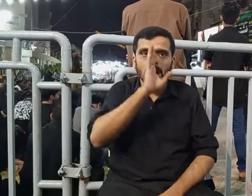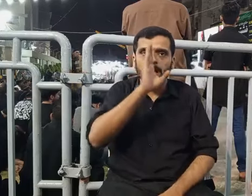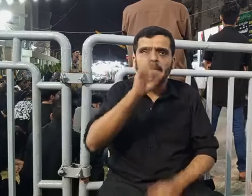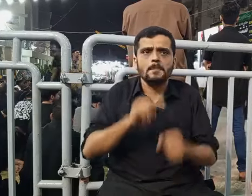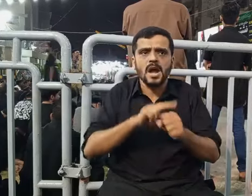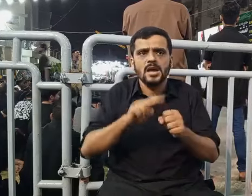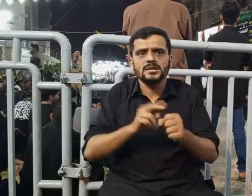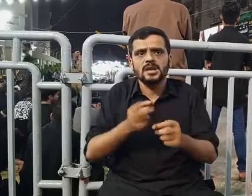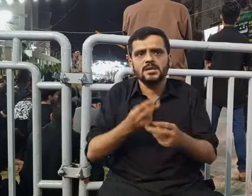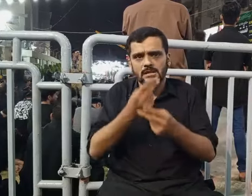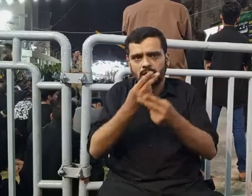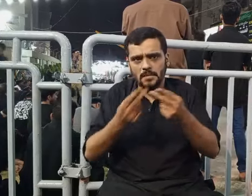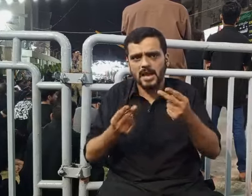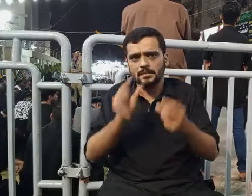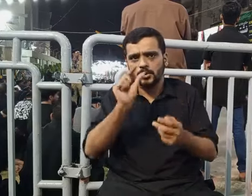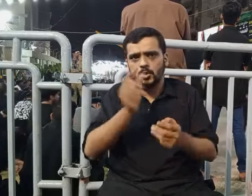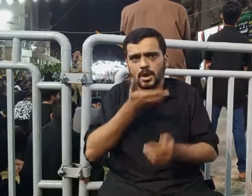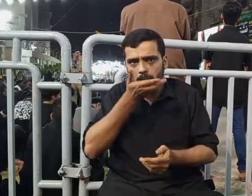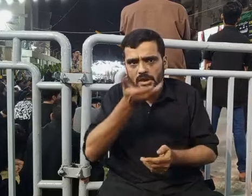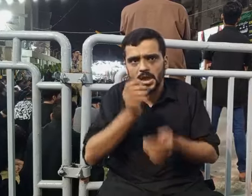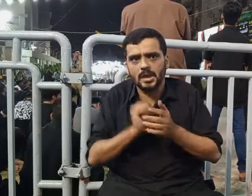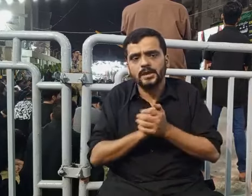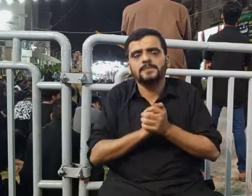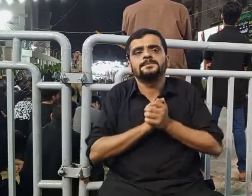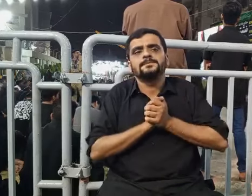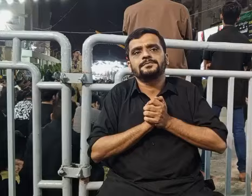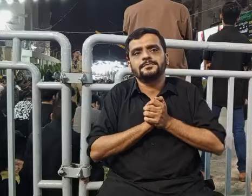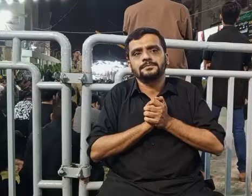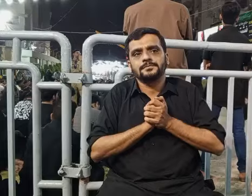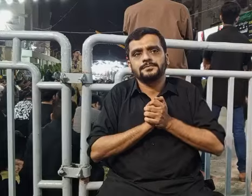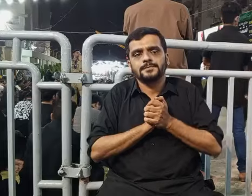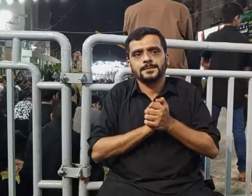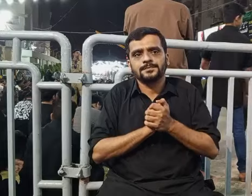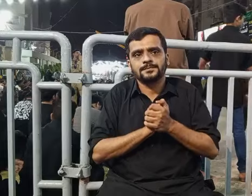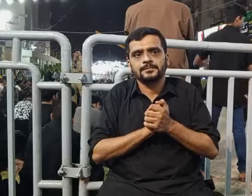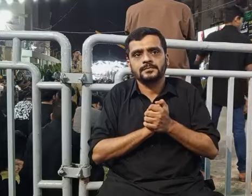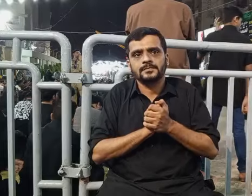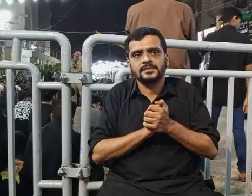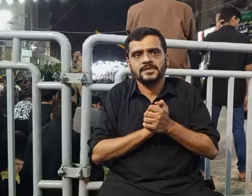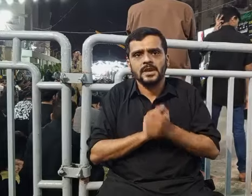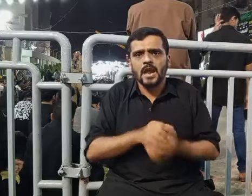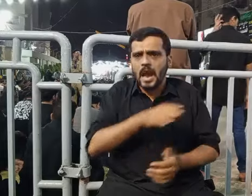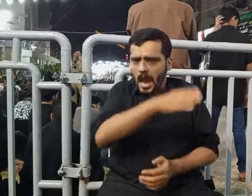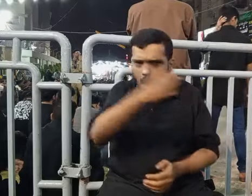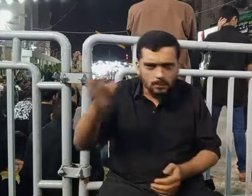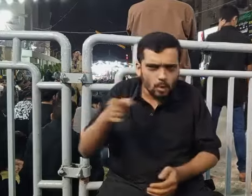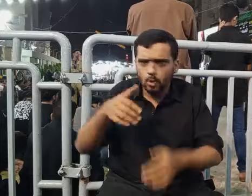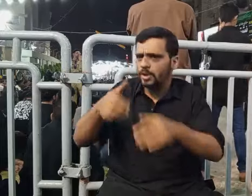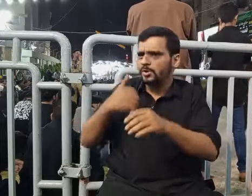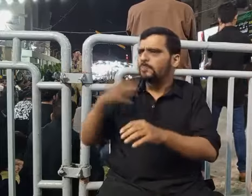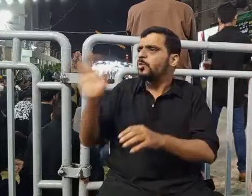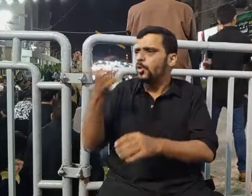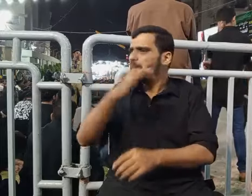بھی پیش کرنا چاہتا ہوں چند جملوں میں۔ آپ نے جنازوں میں شرکت کی ہے نا، غریب سے غریب کا بھی جنازہ